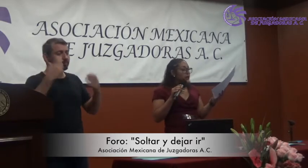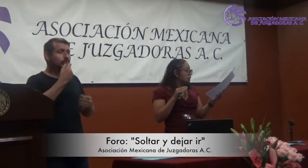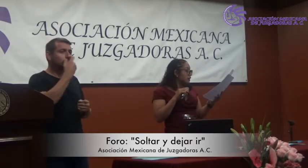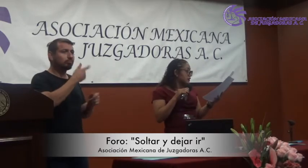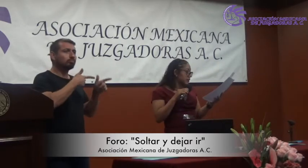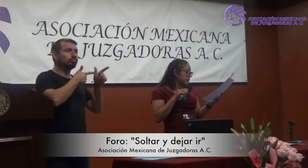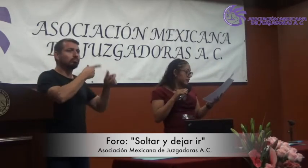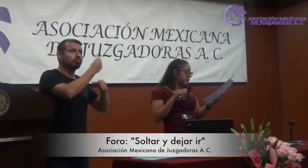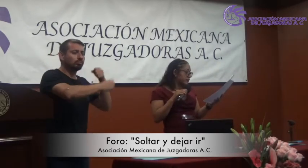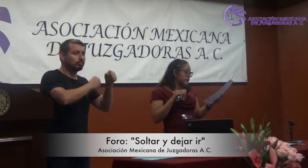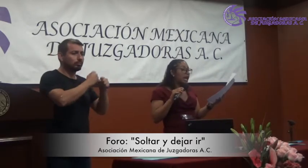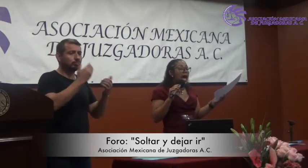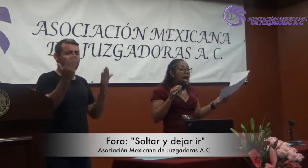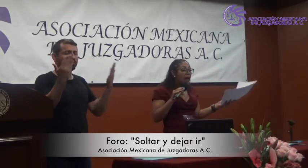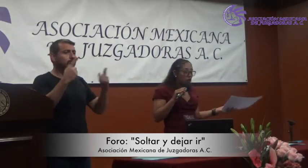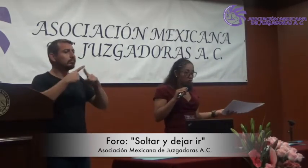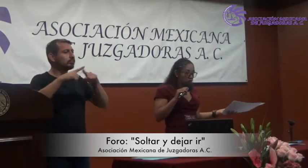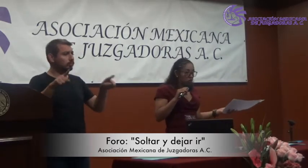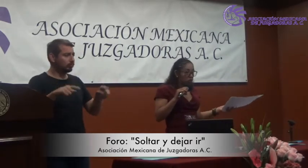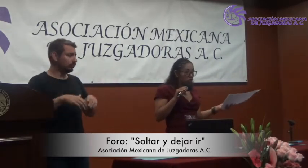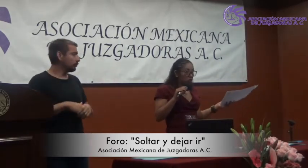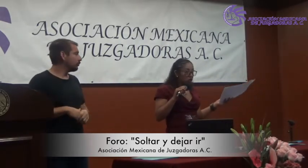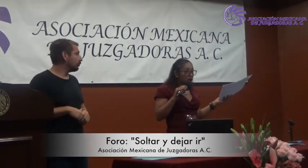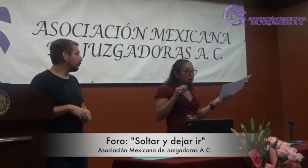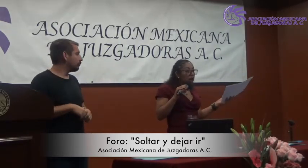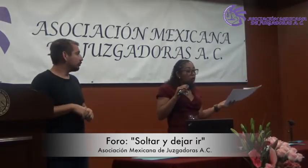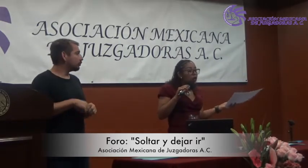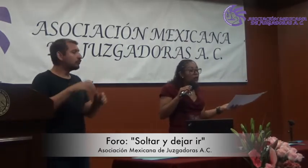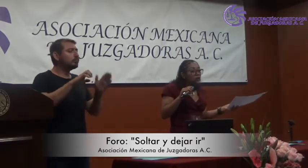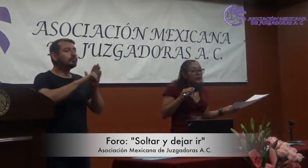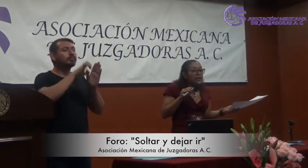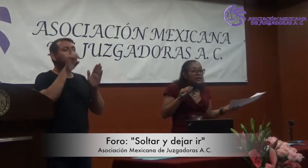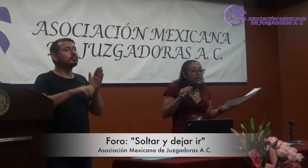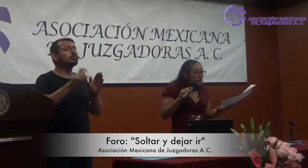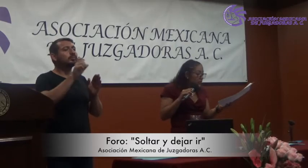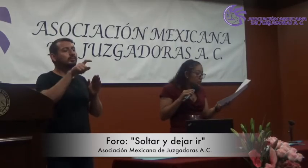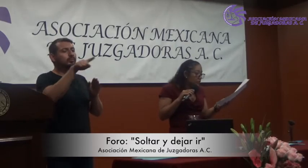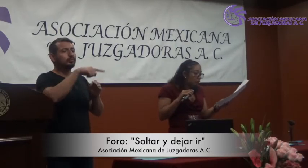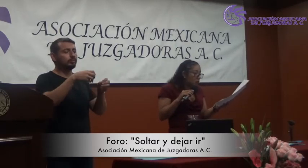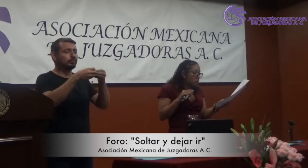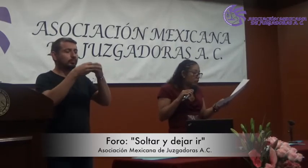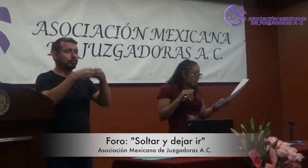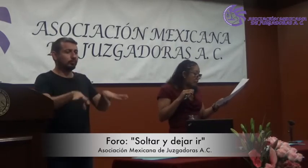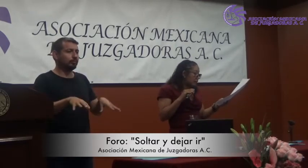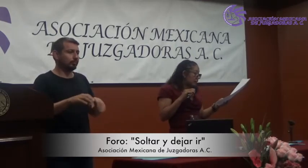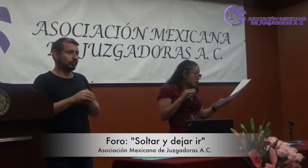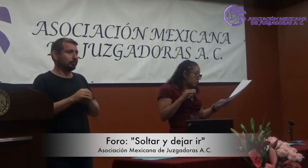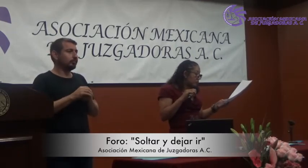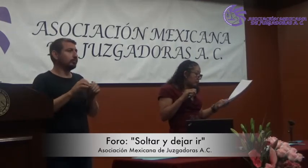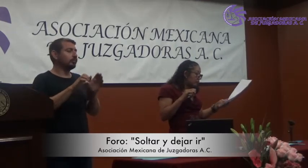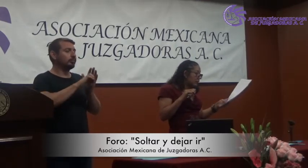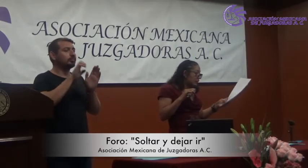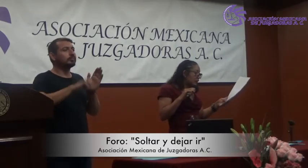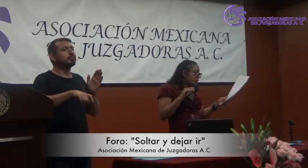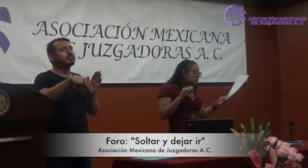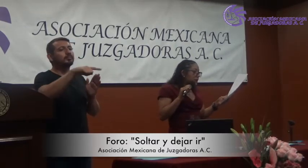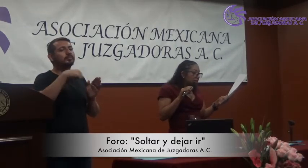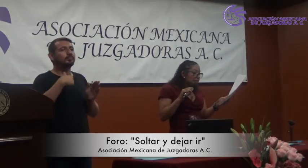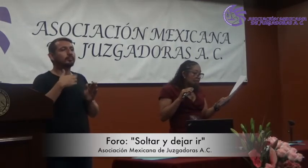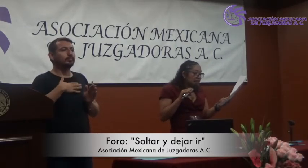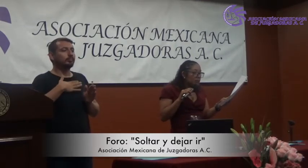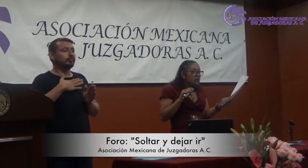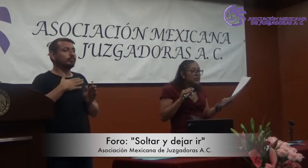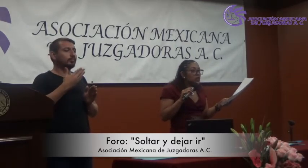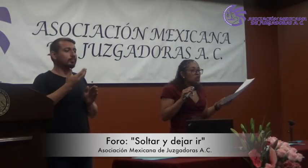Cuando pierdes a algo, alguna cosa que tenía un significado importante en tu vida,